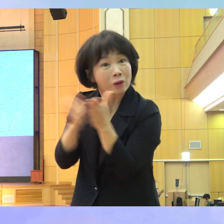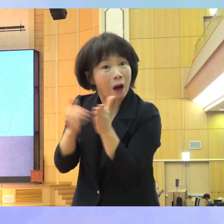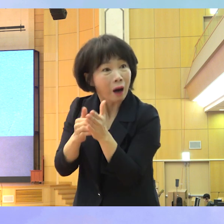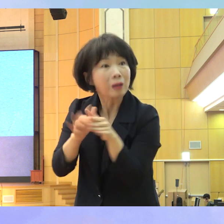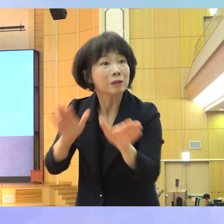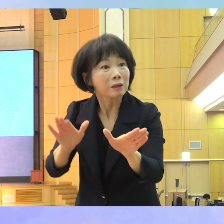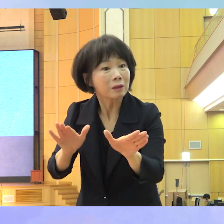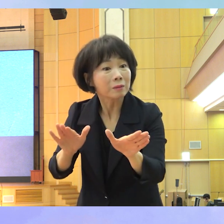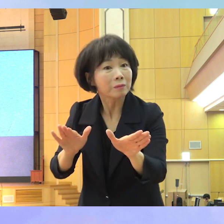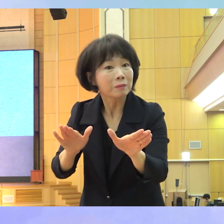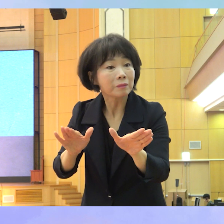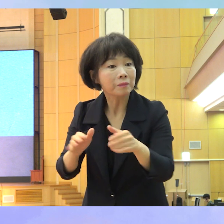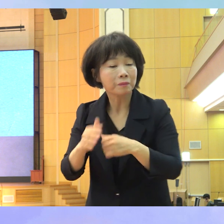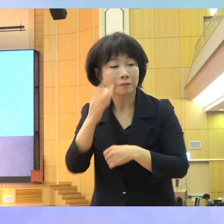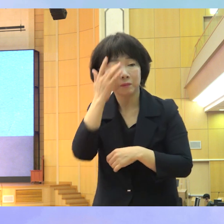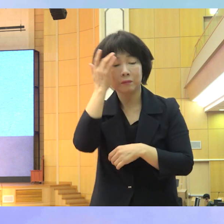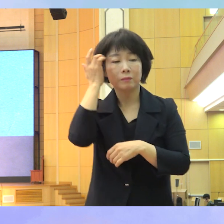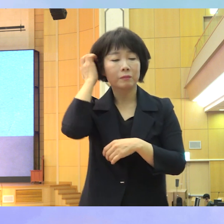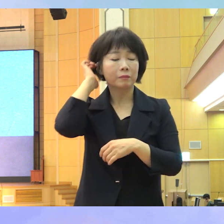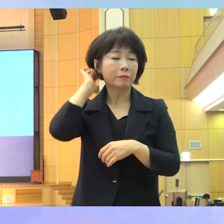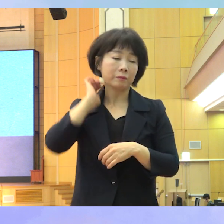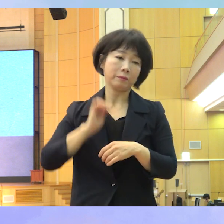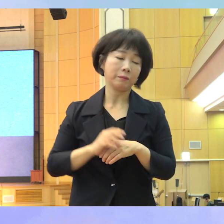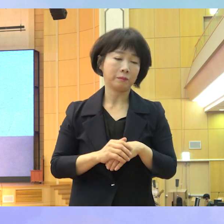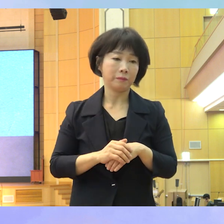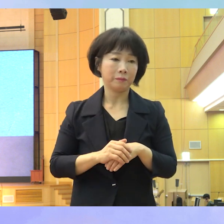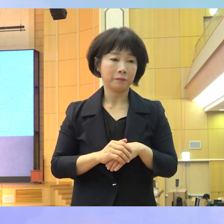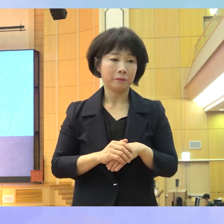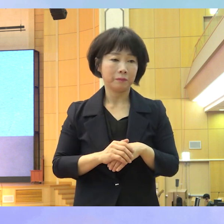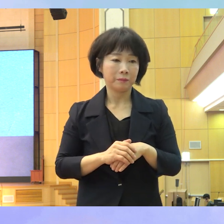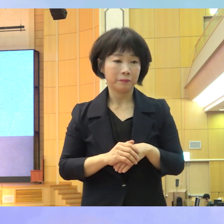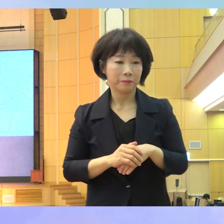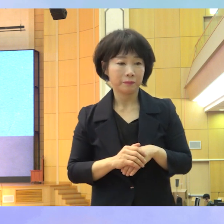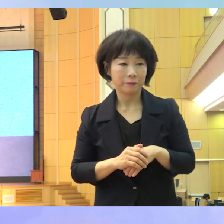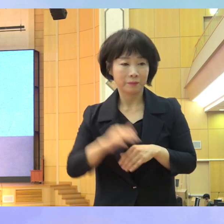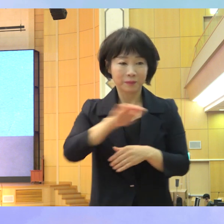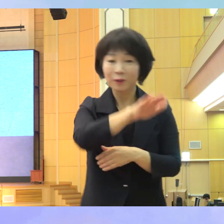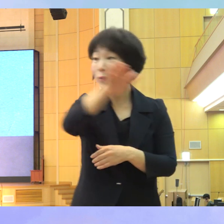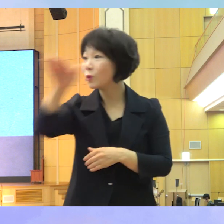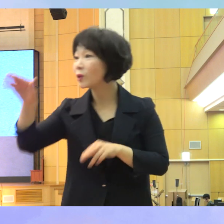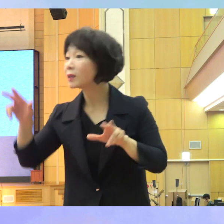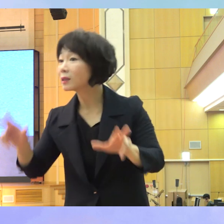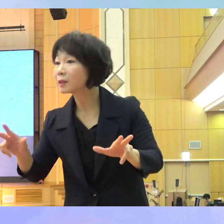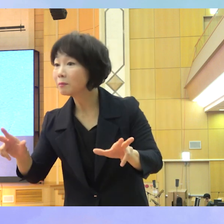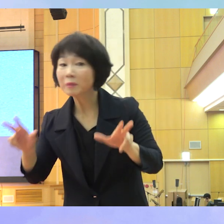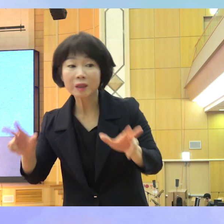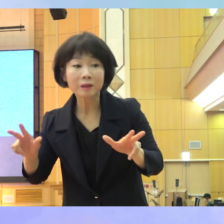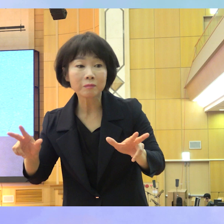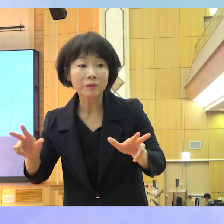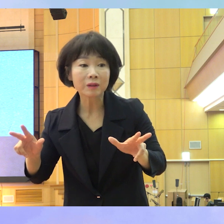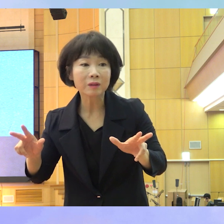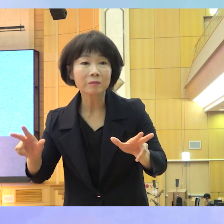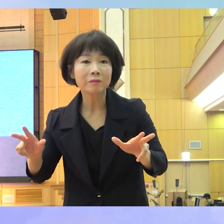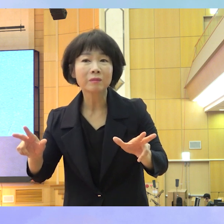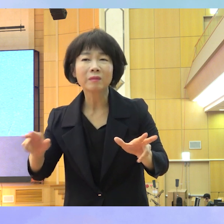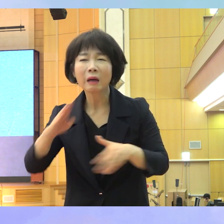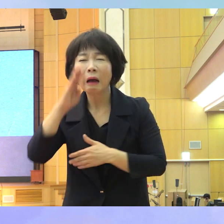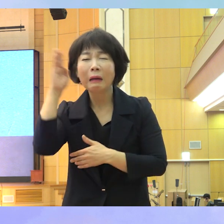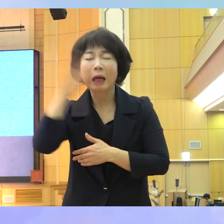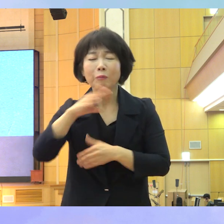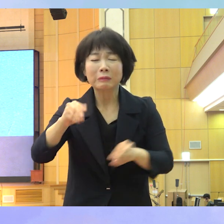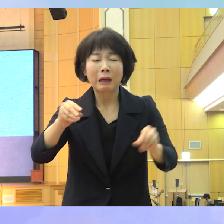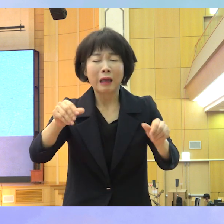바로 우리가 가나안에 들어갔습니까? 그건 아니죠. 우리에게 뭐가 남아있어요? 광야 생활이 남아있는